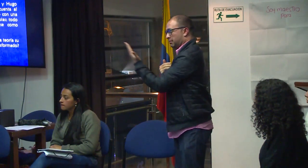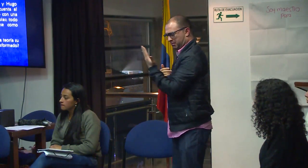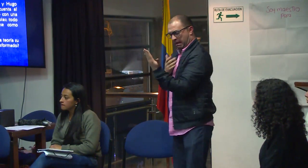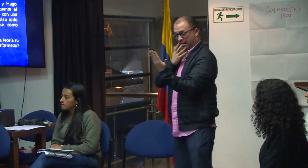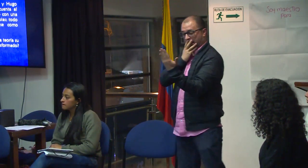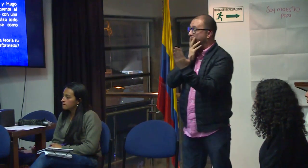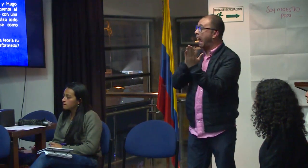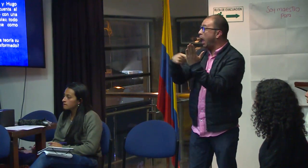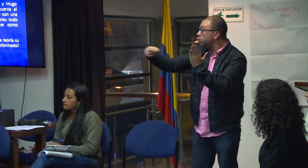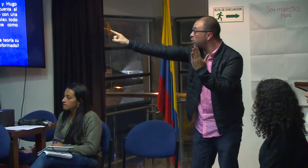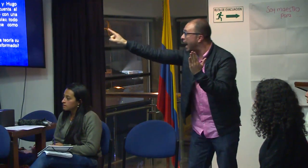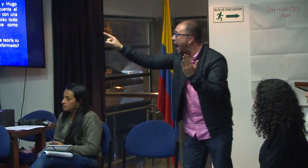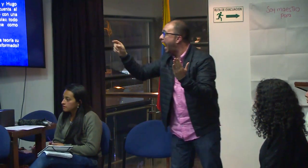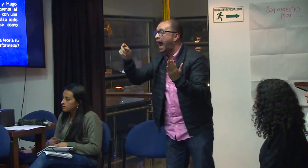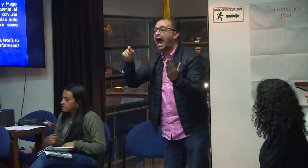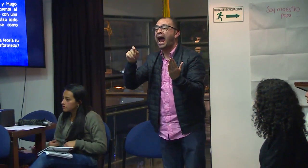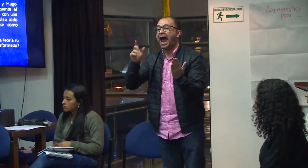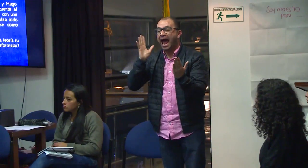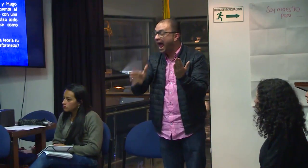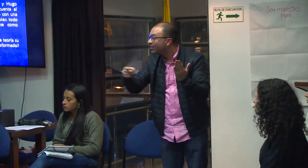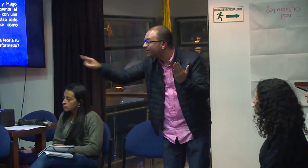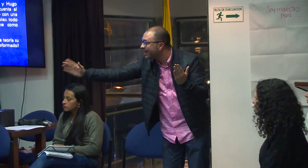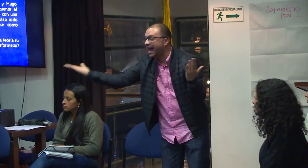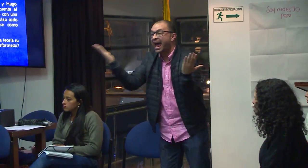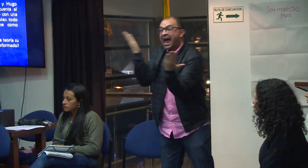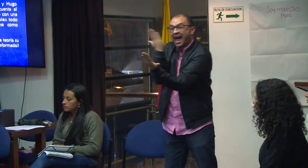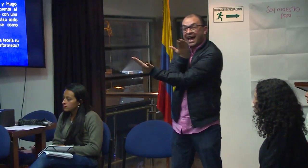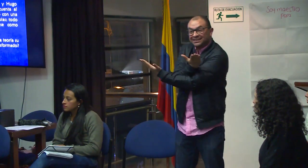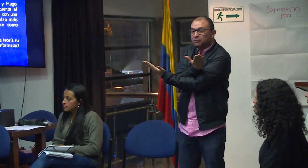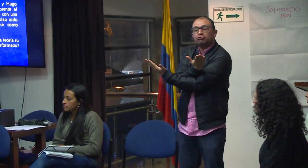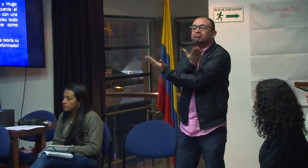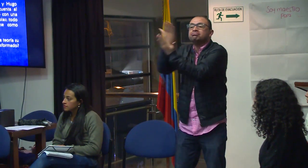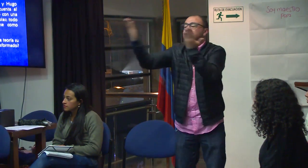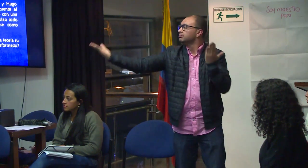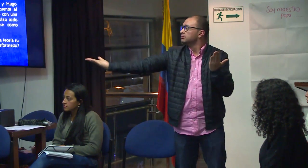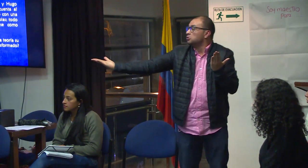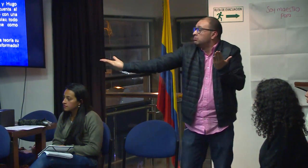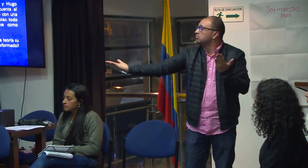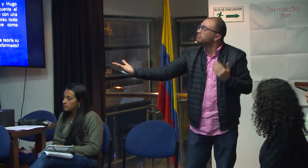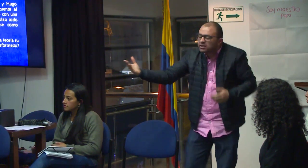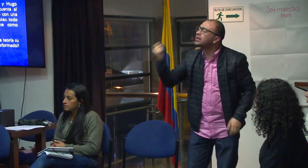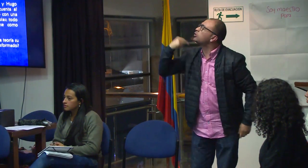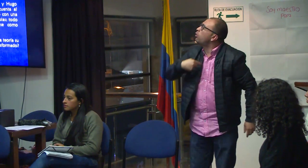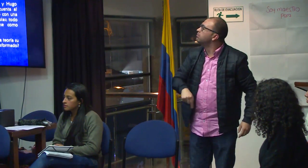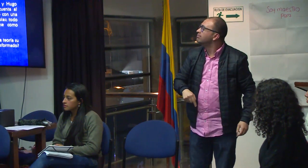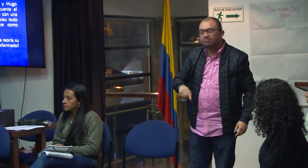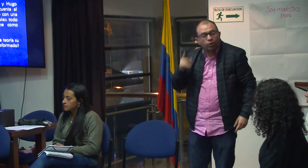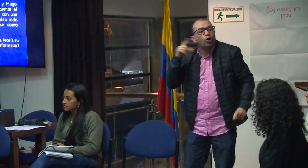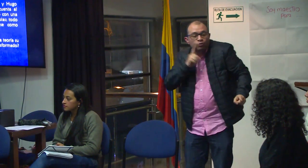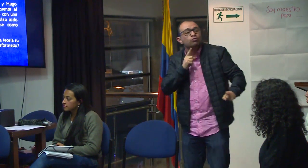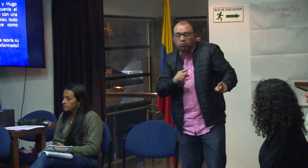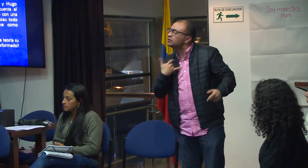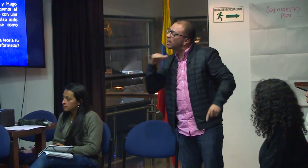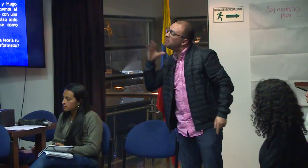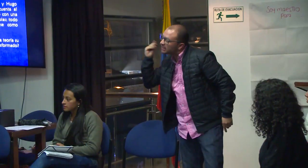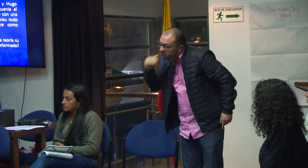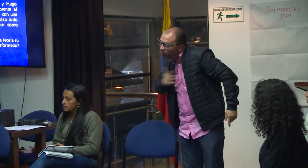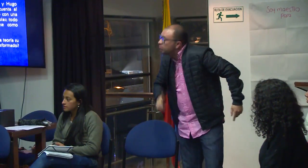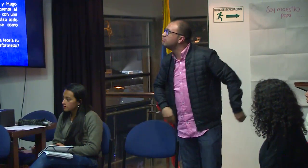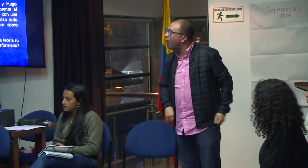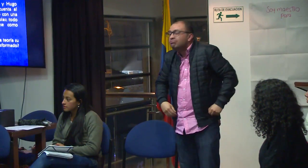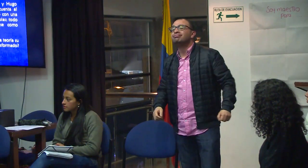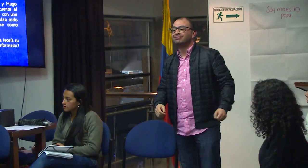otro. O sea, ¿cómo hacemos un intercambio de imágenes? ¡Ah! ¿Eso es lo que ustedes, así se ve usted de esa manera? ¿Sí? No